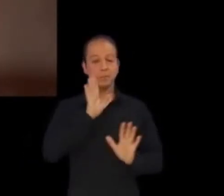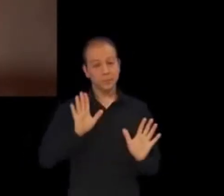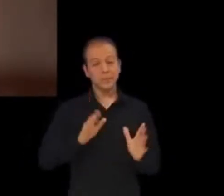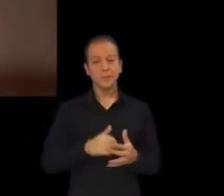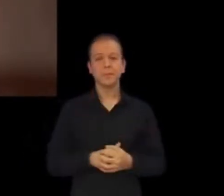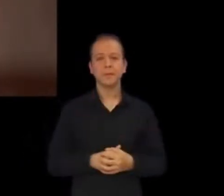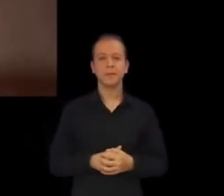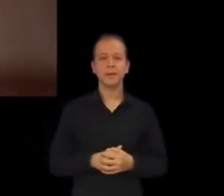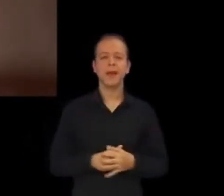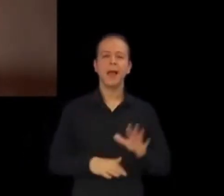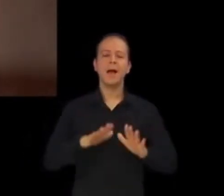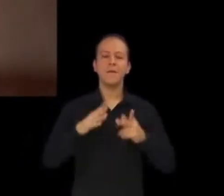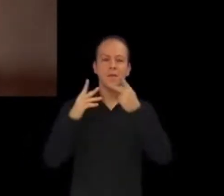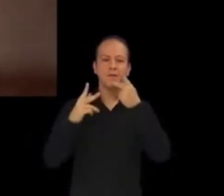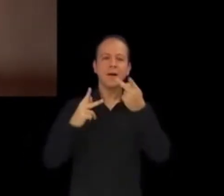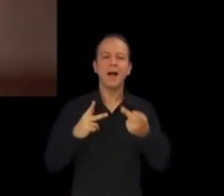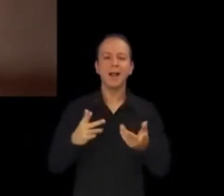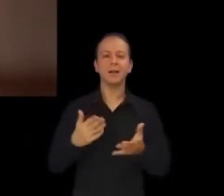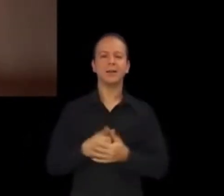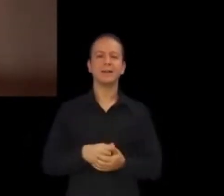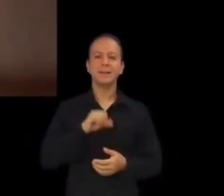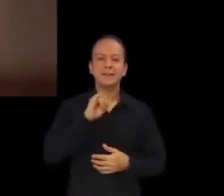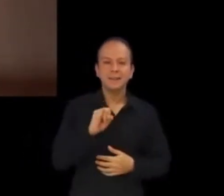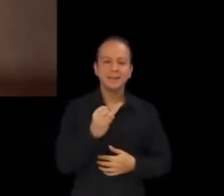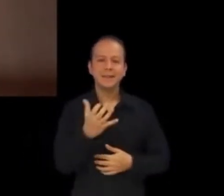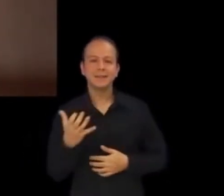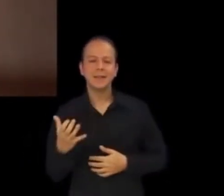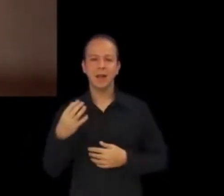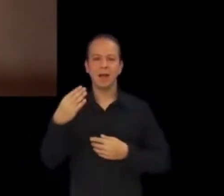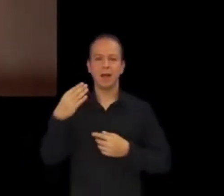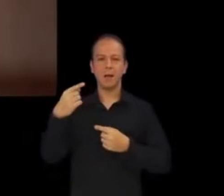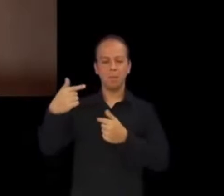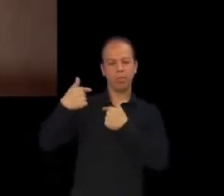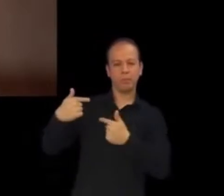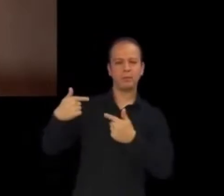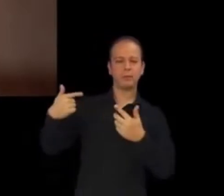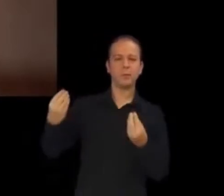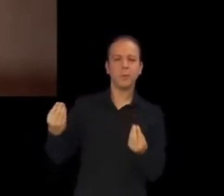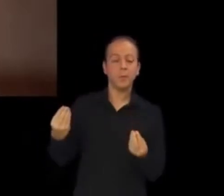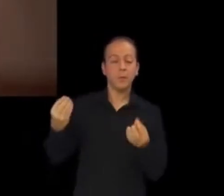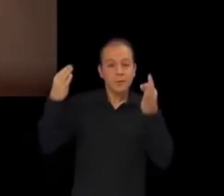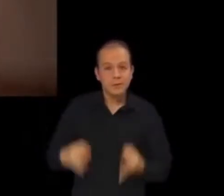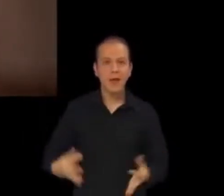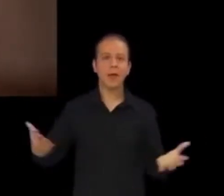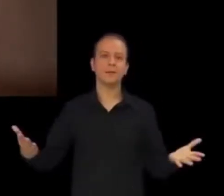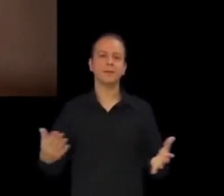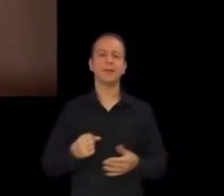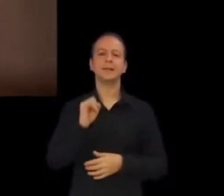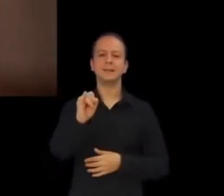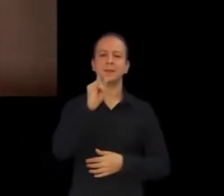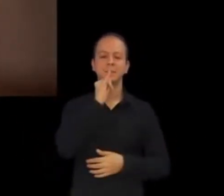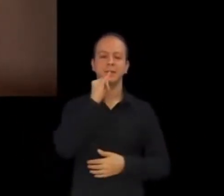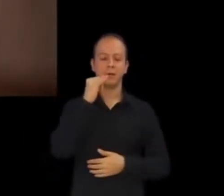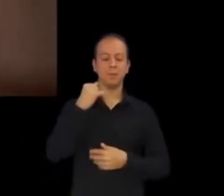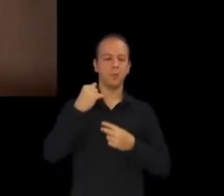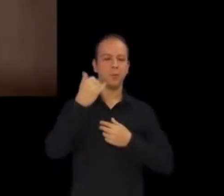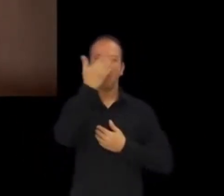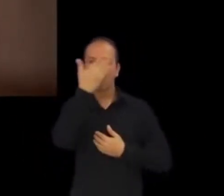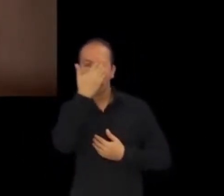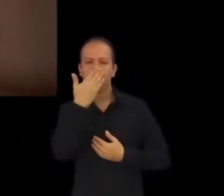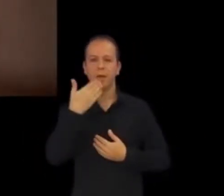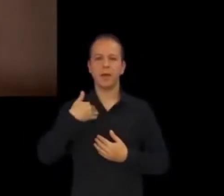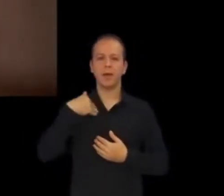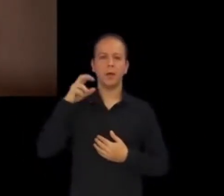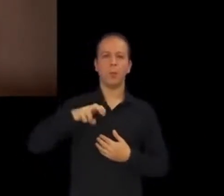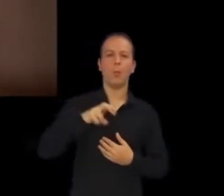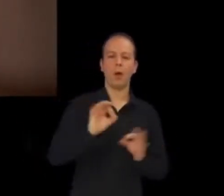Ariel. Ou eu posso até falar, se você quiser ofender, ofendo certo. Eu acho que quando a coisa é mais física, assim, sei lá, a pessoa